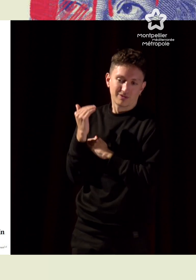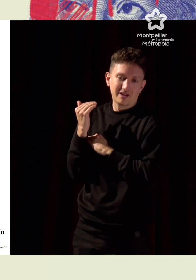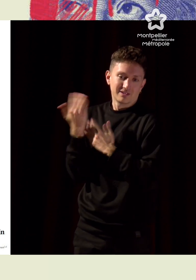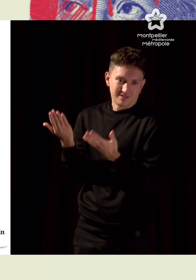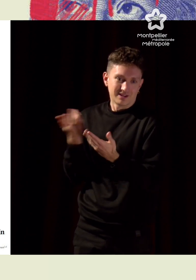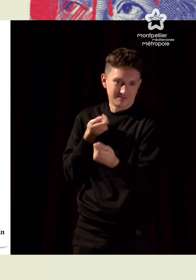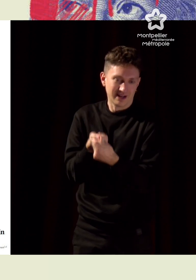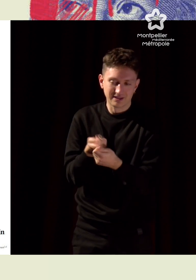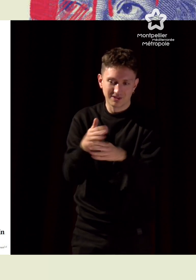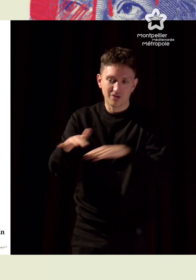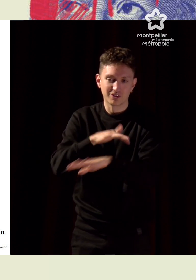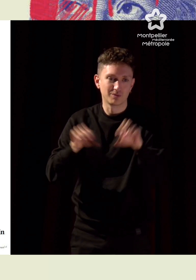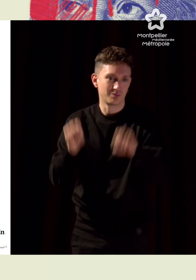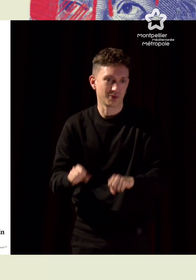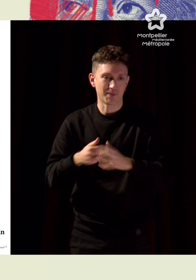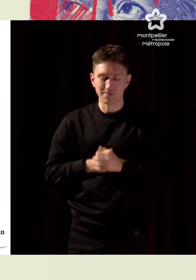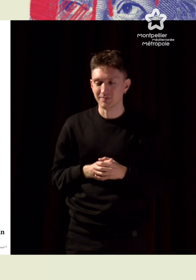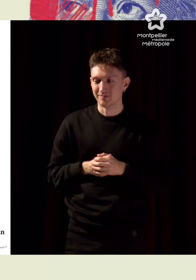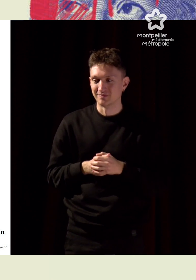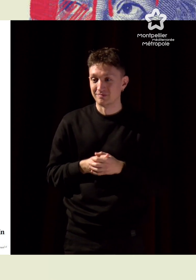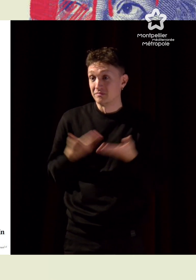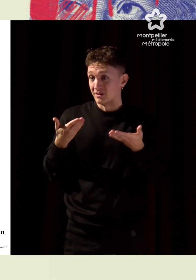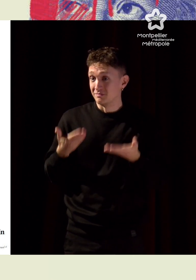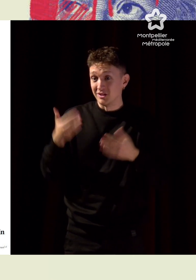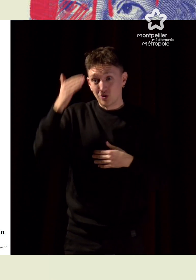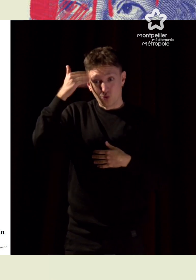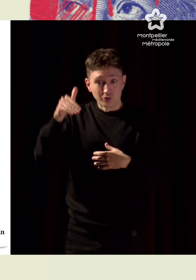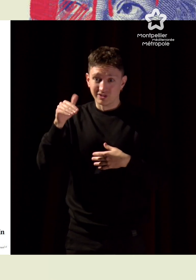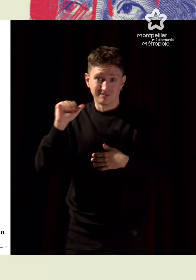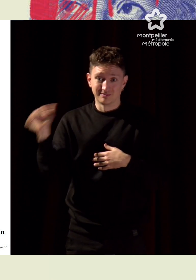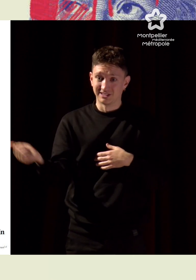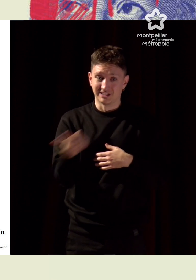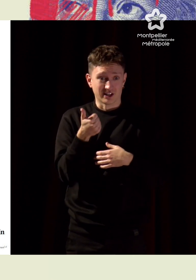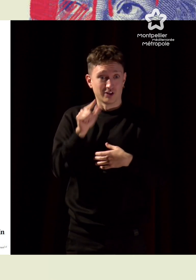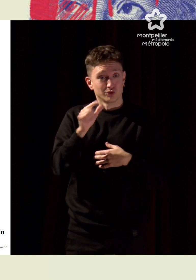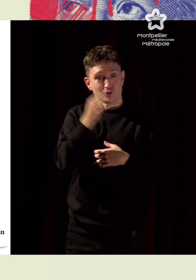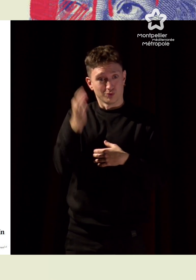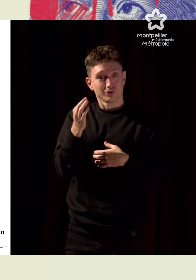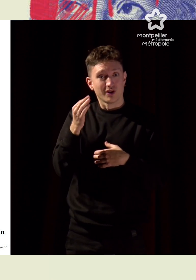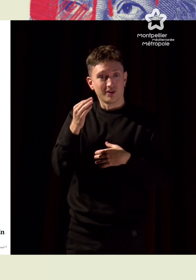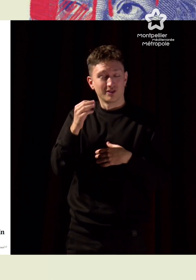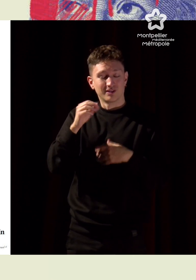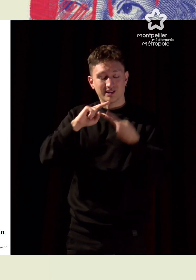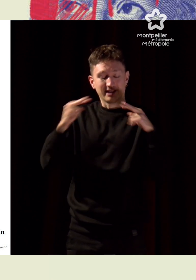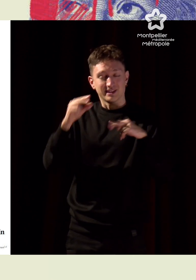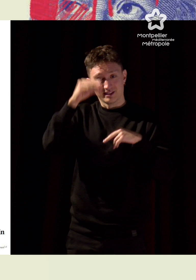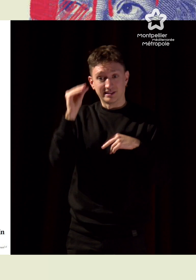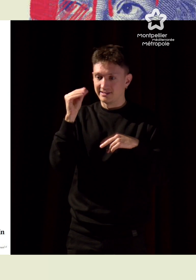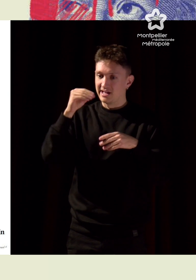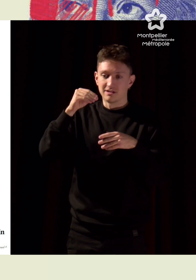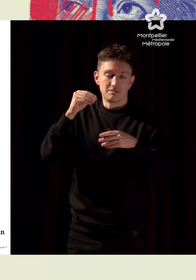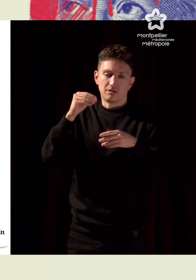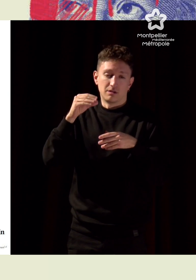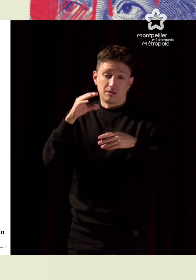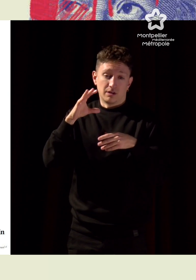de s'adapter. Donc on sait maintenant que dans les bouts de génome qu'on a reçus de Néandertal, il y en a beaucoup qui sont impliqués dans